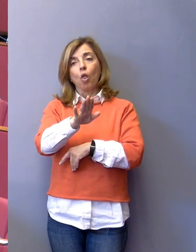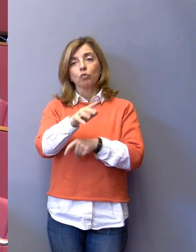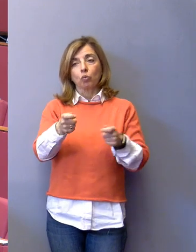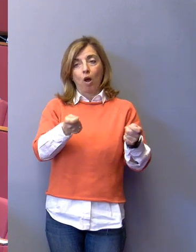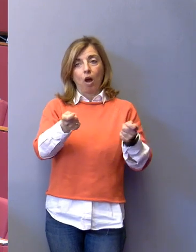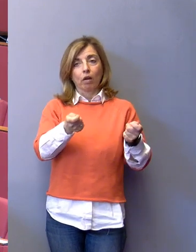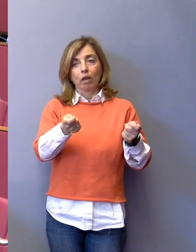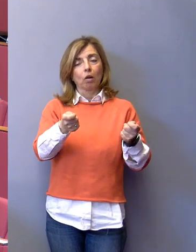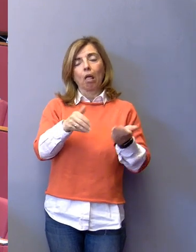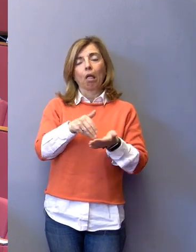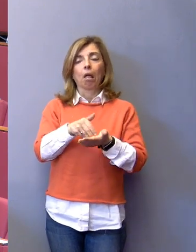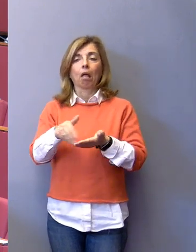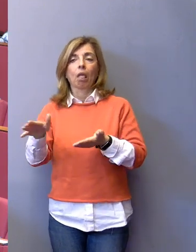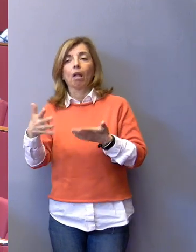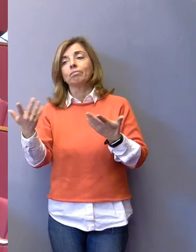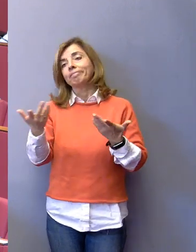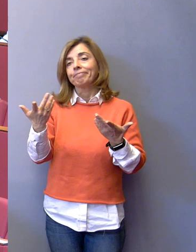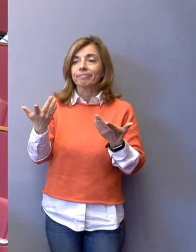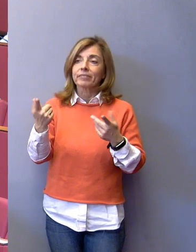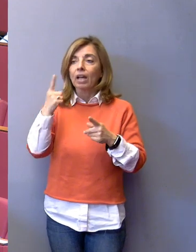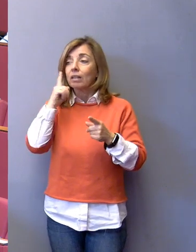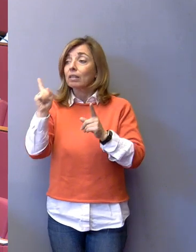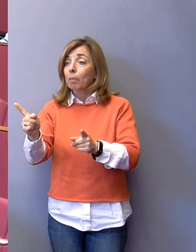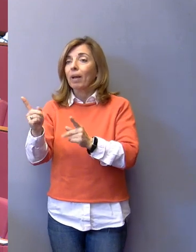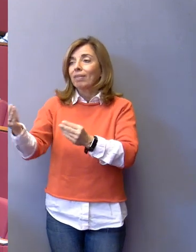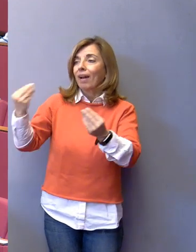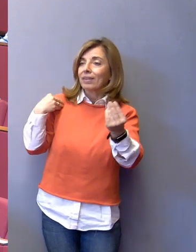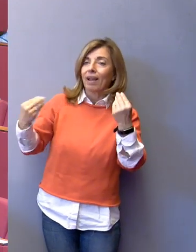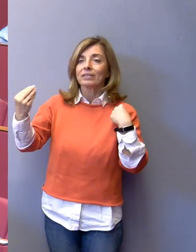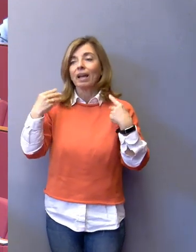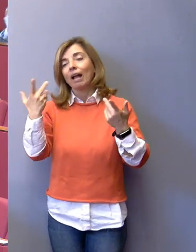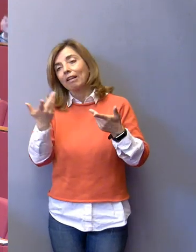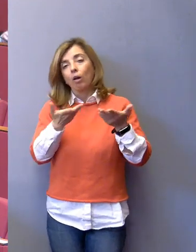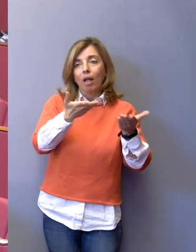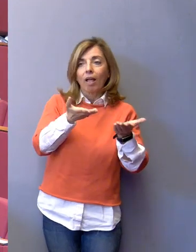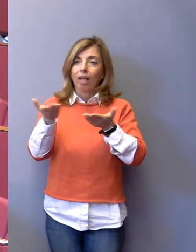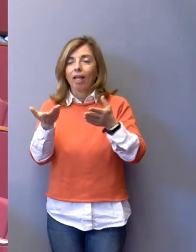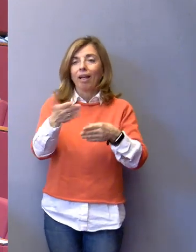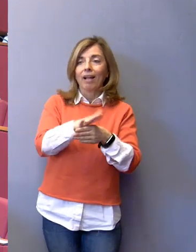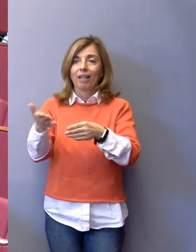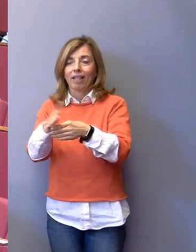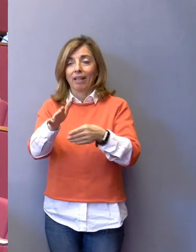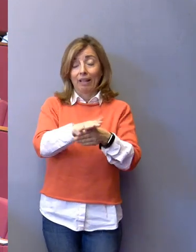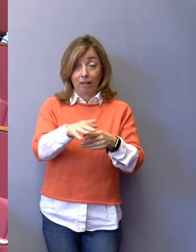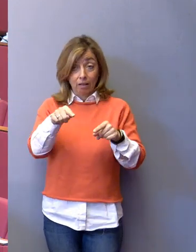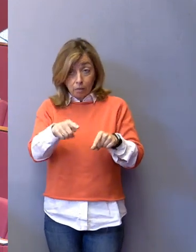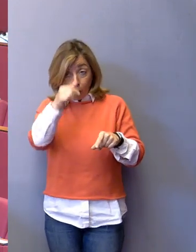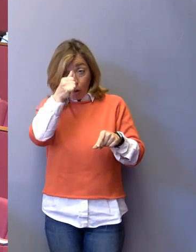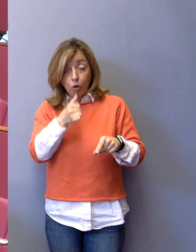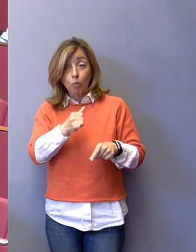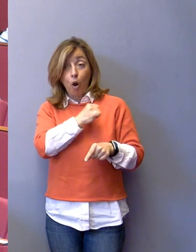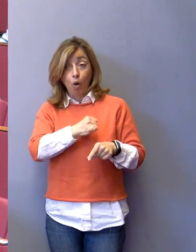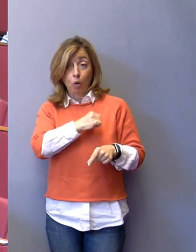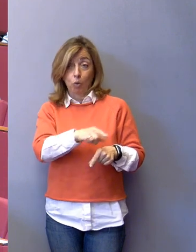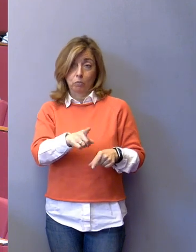diciamo tapulla qua e là a seconda delle richieste che arrivano questo non è il ruolo dell'amministrazione comunale non